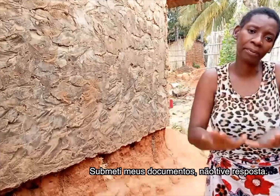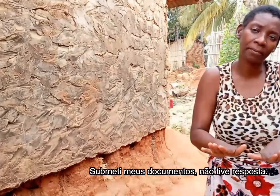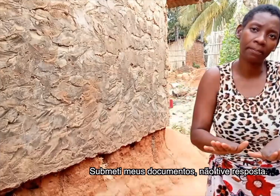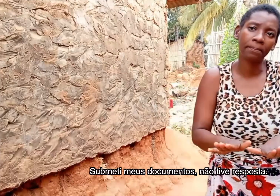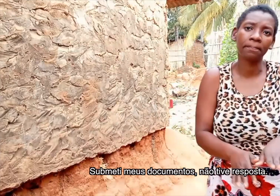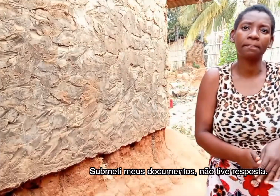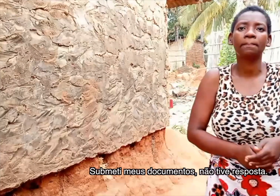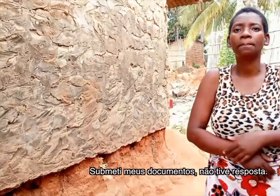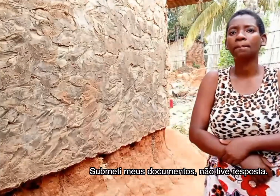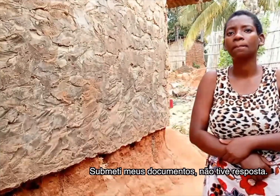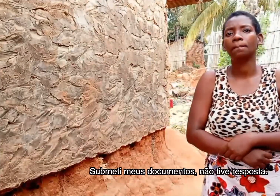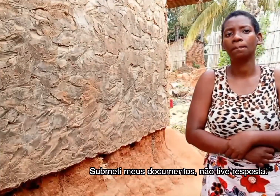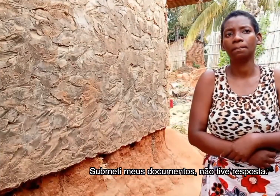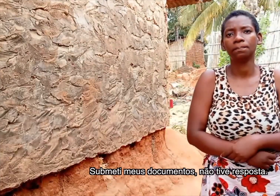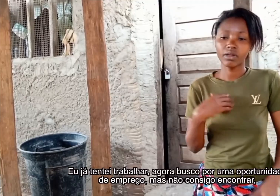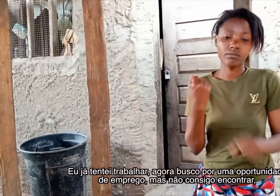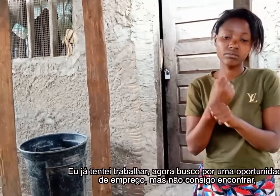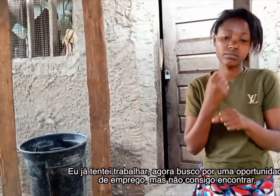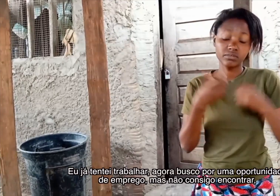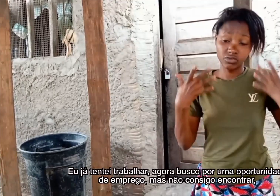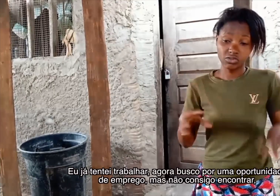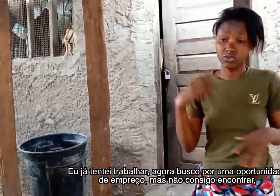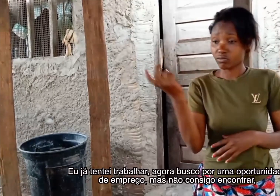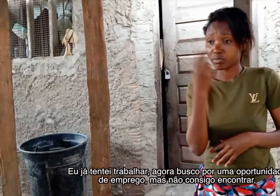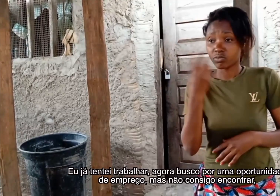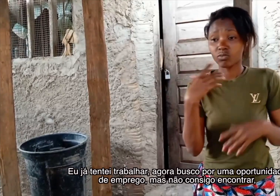meus documentos e não tive resposta.